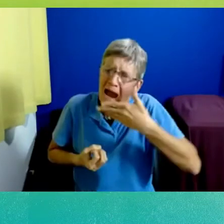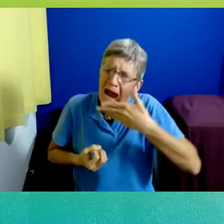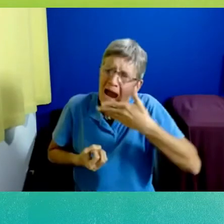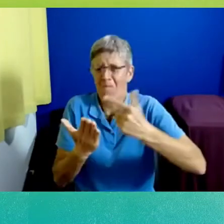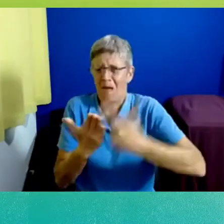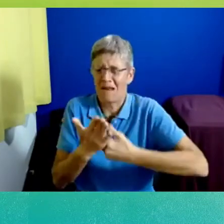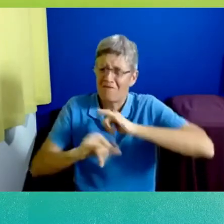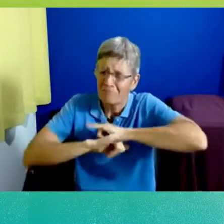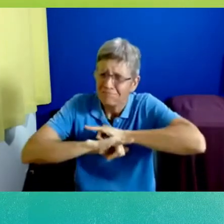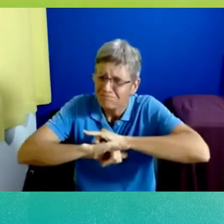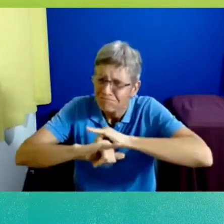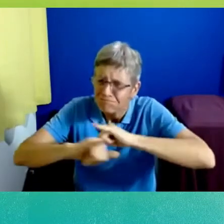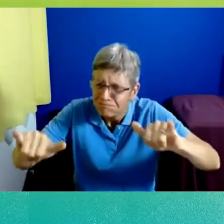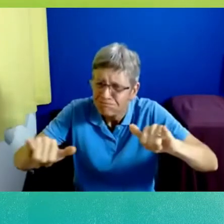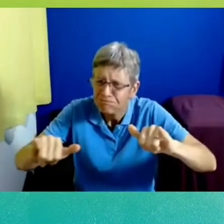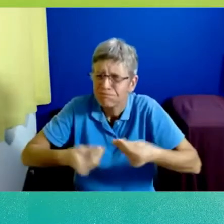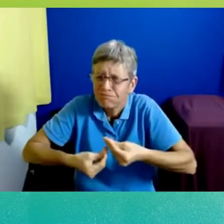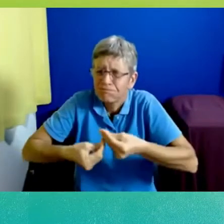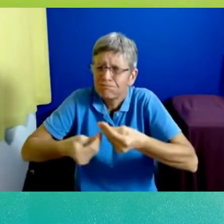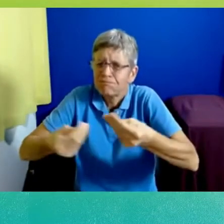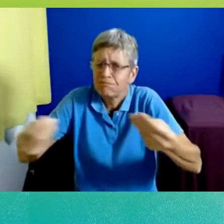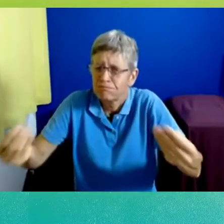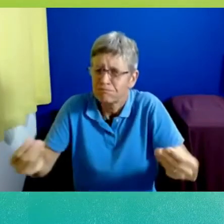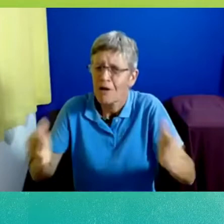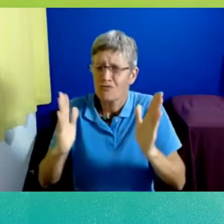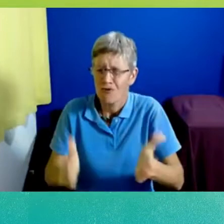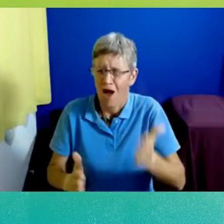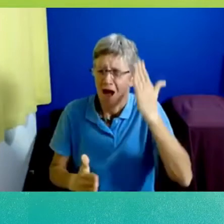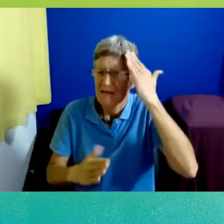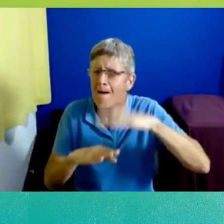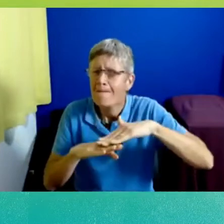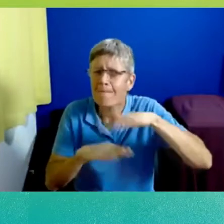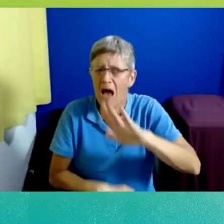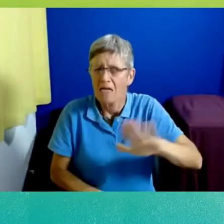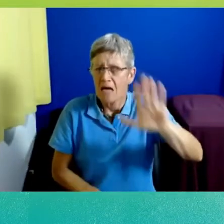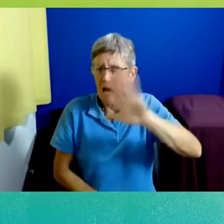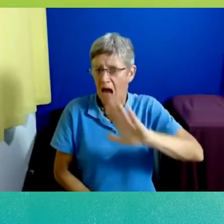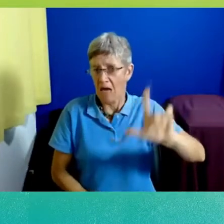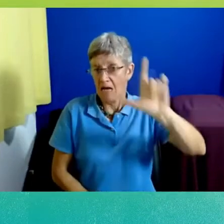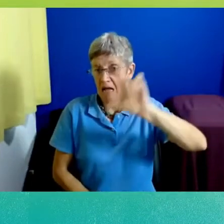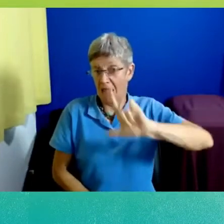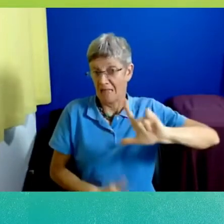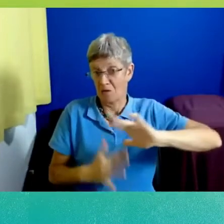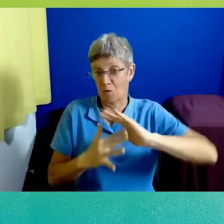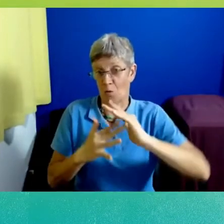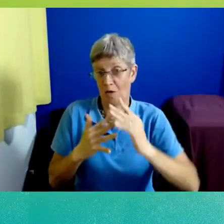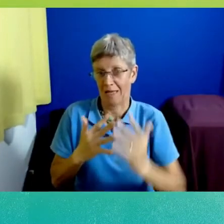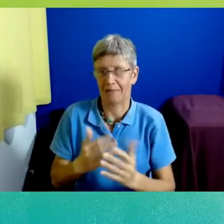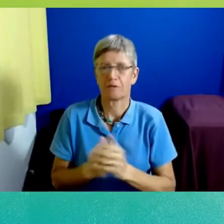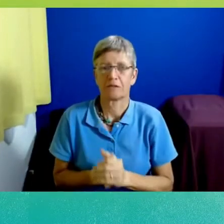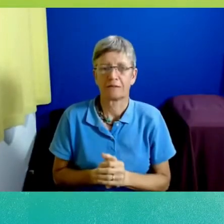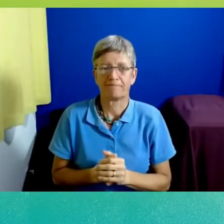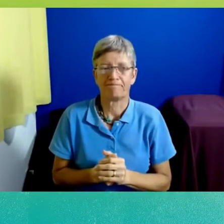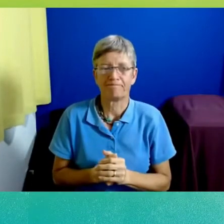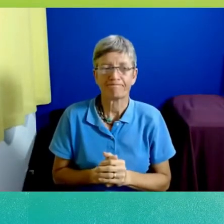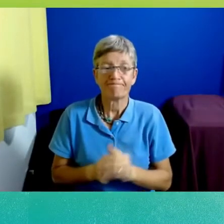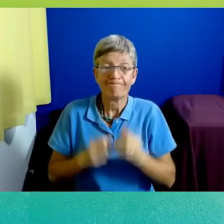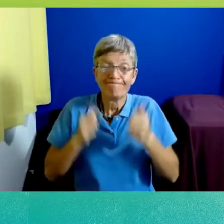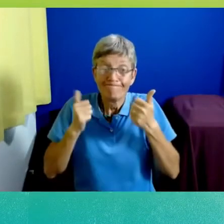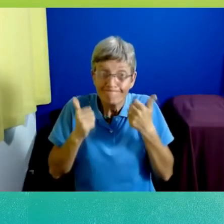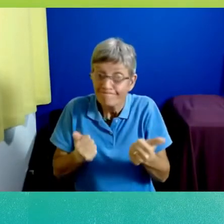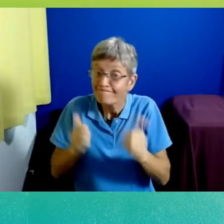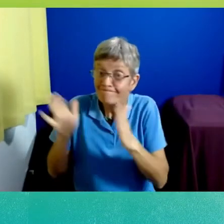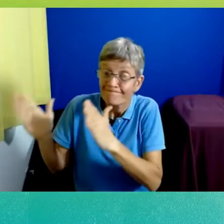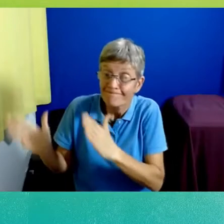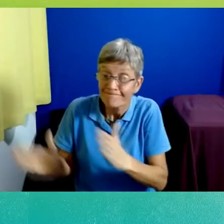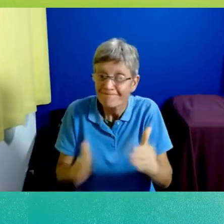e o que eu estou aprendendo, na verdade, é importante compartilhar, porque eu já sei mais a